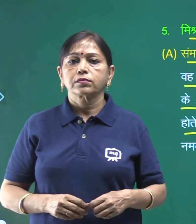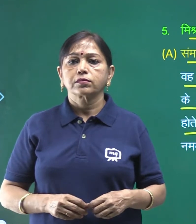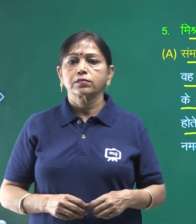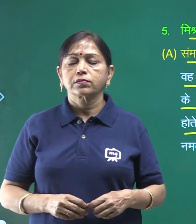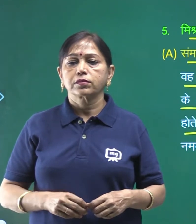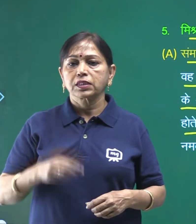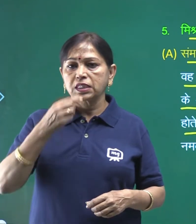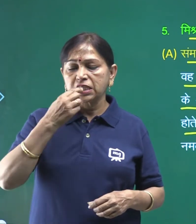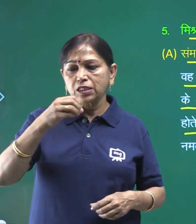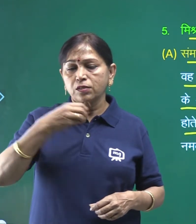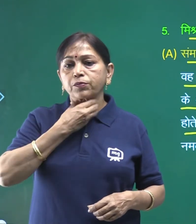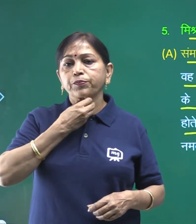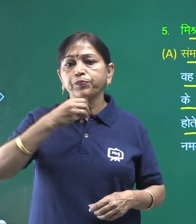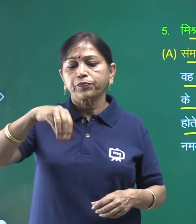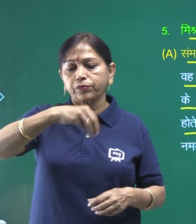चीनी का घोल,